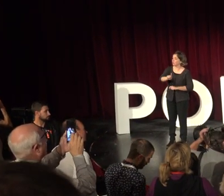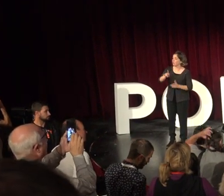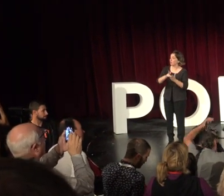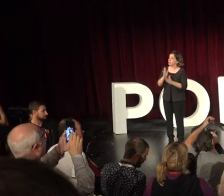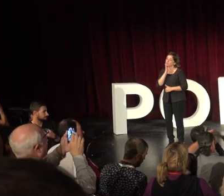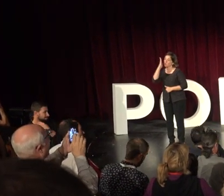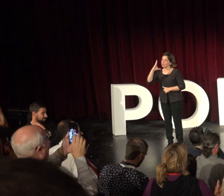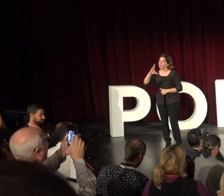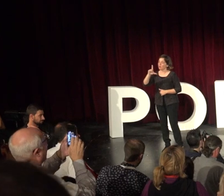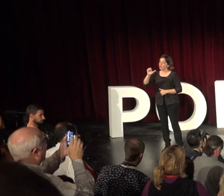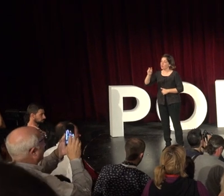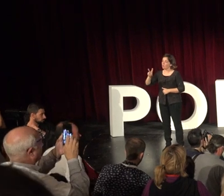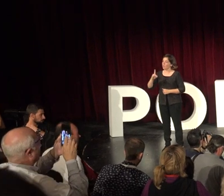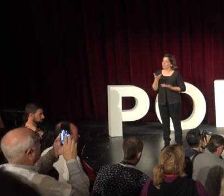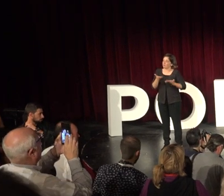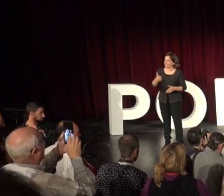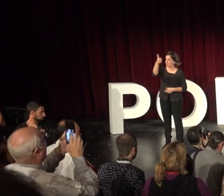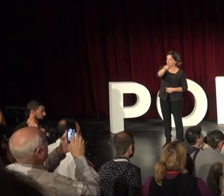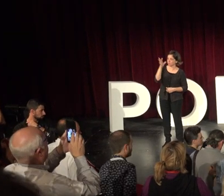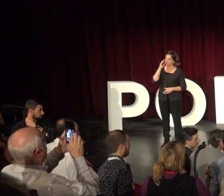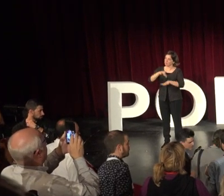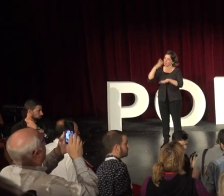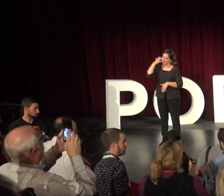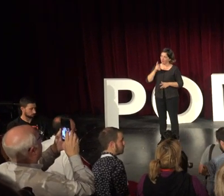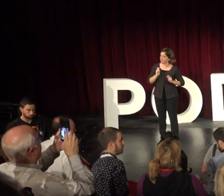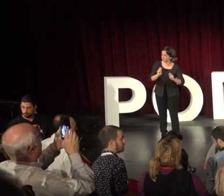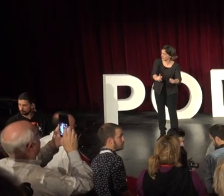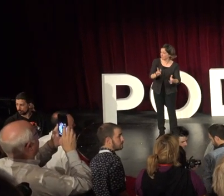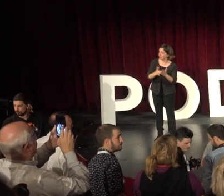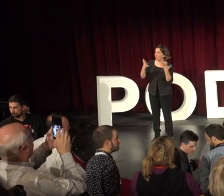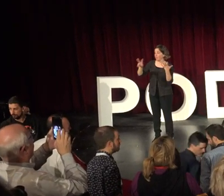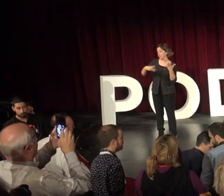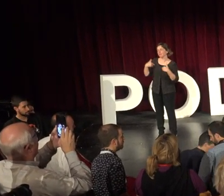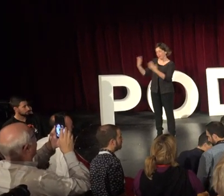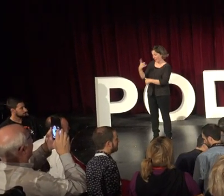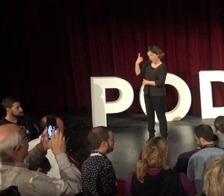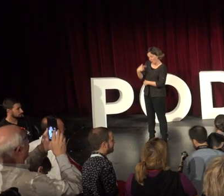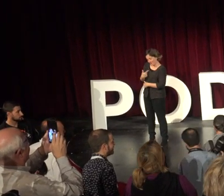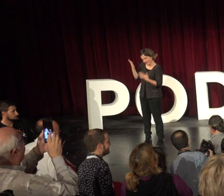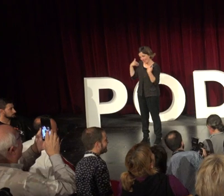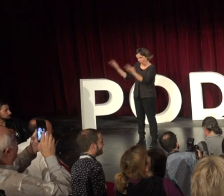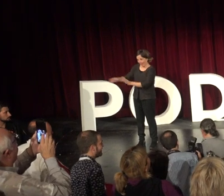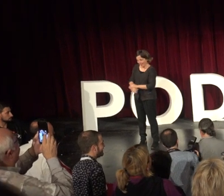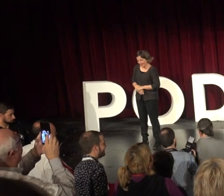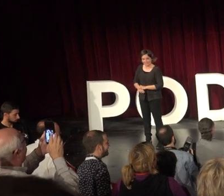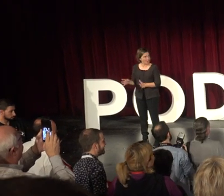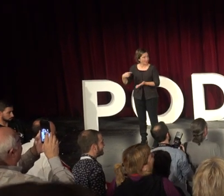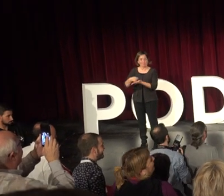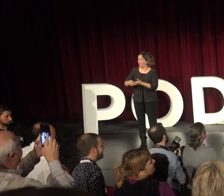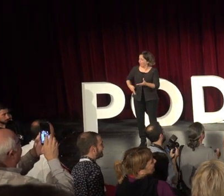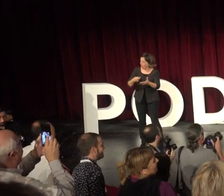El sueño de Claudia, ayuda a niños y niñas con enfermedades raras. Son 10 euros, esto te lo regalamos.